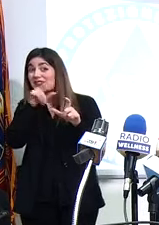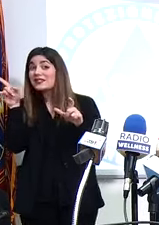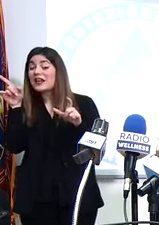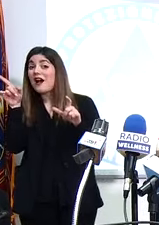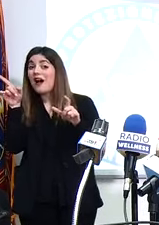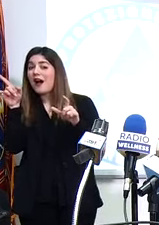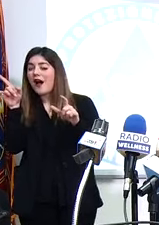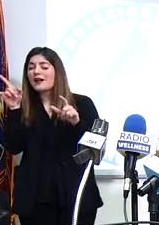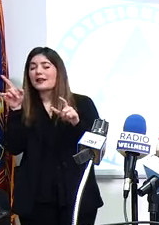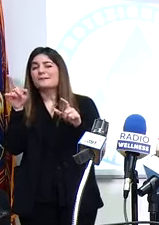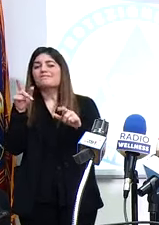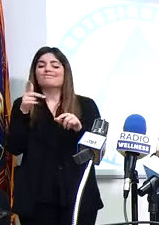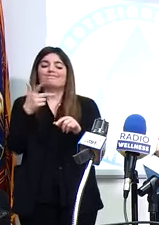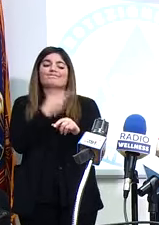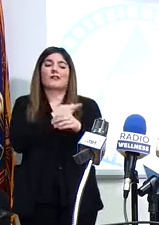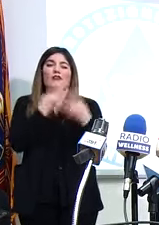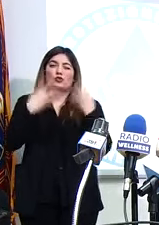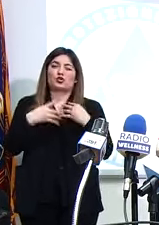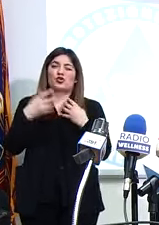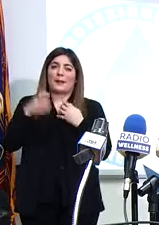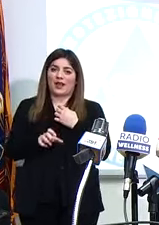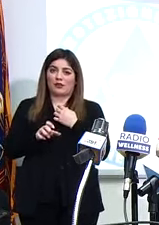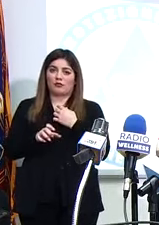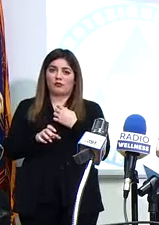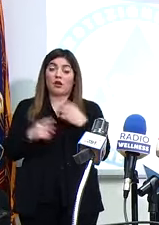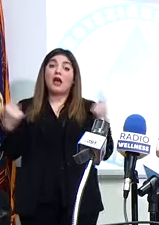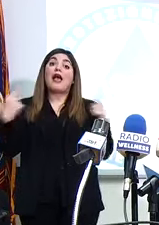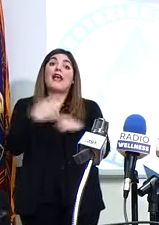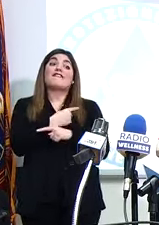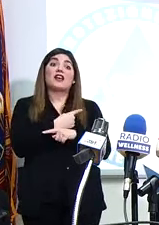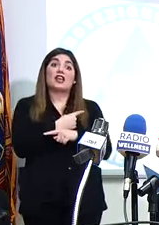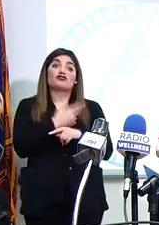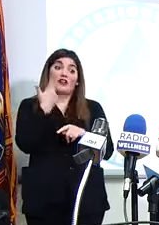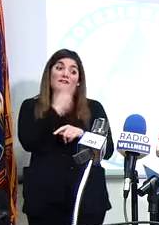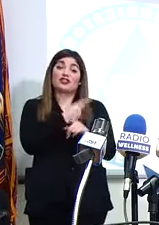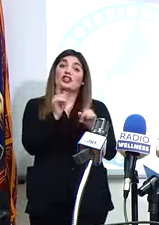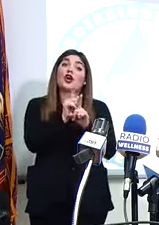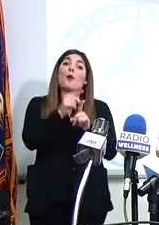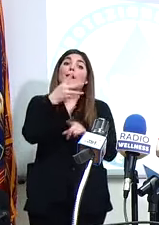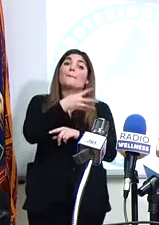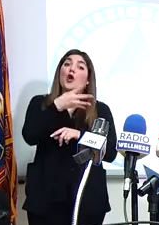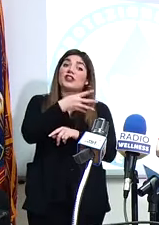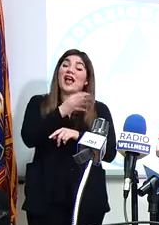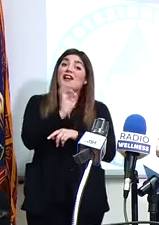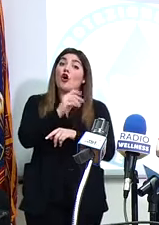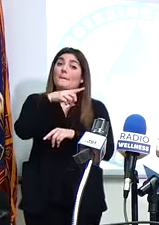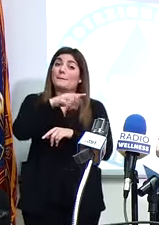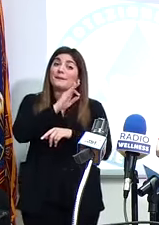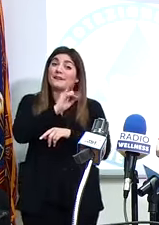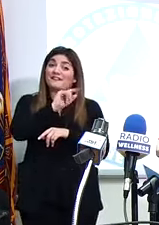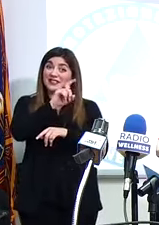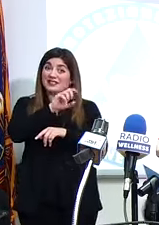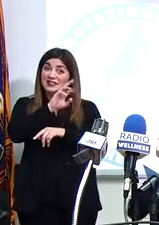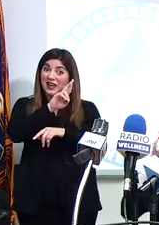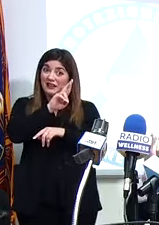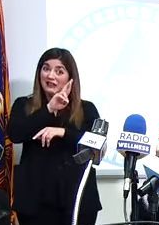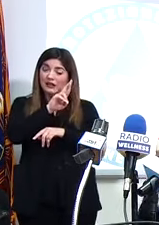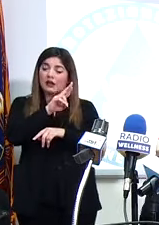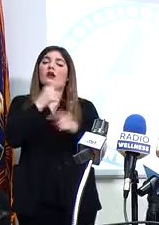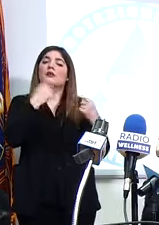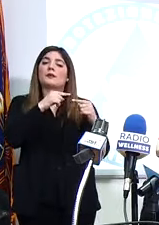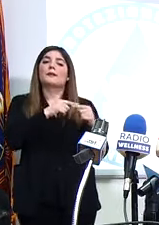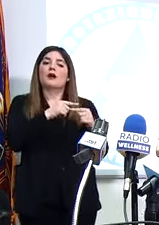fosse meno efficace, mentre questi, voglio dire Moderna, ma anche Pfizer, ma Moderna ha fatto un bello studio, sopra i